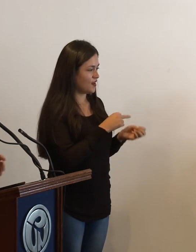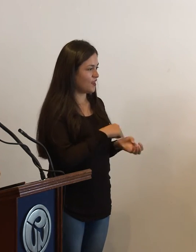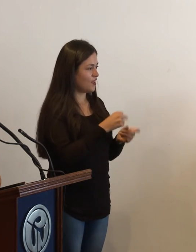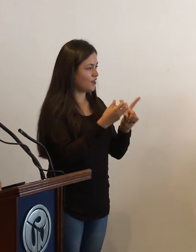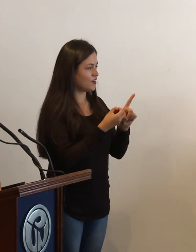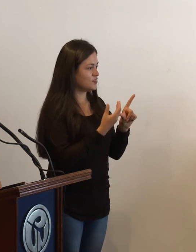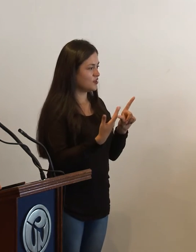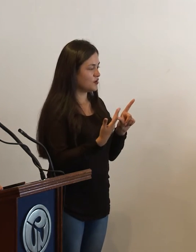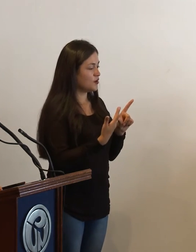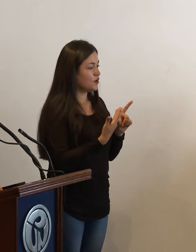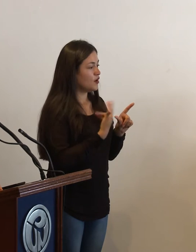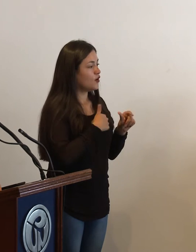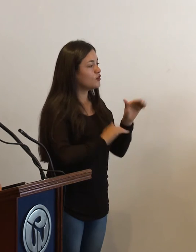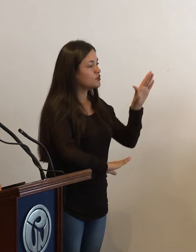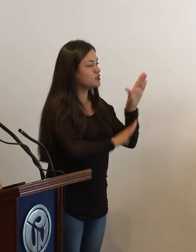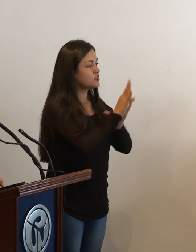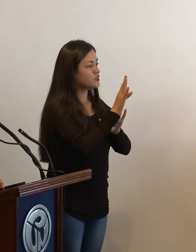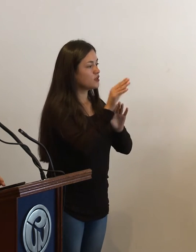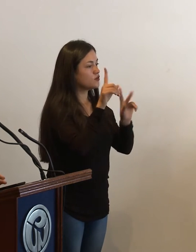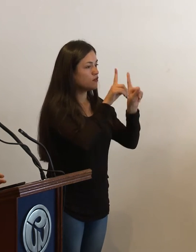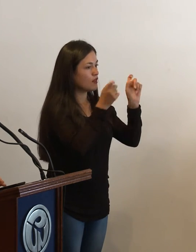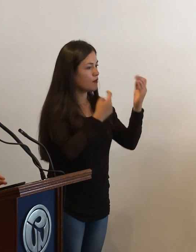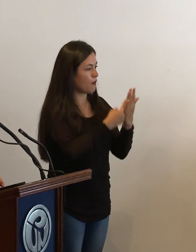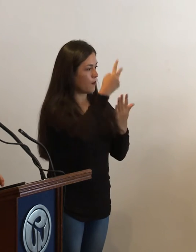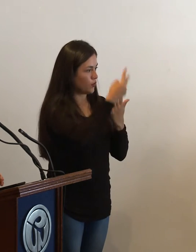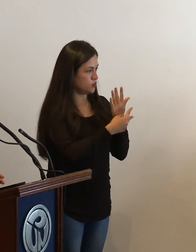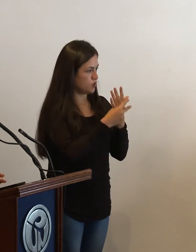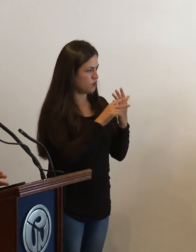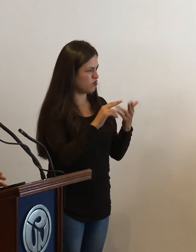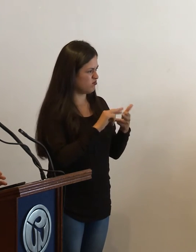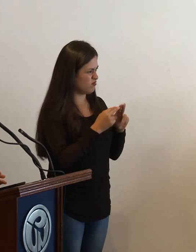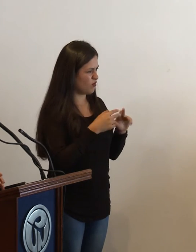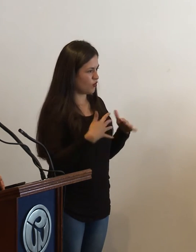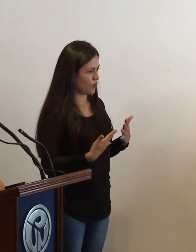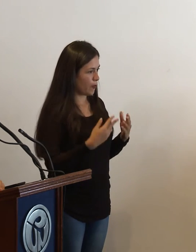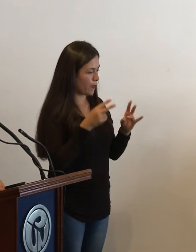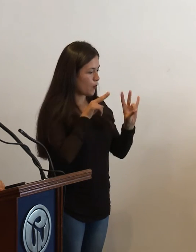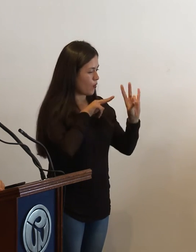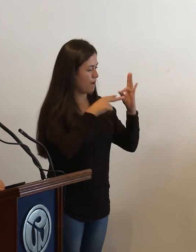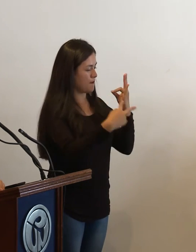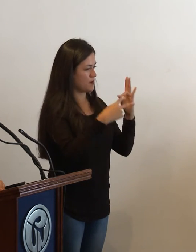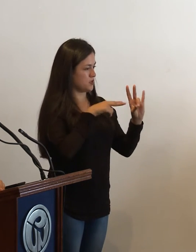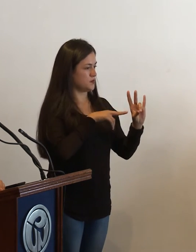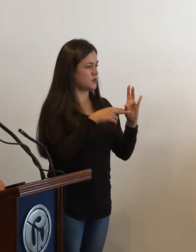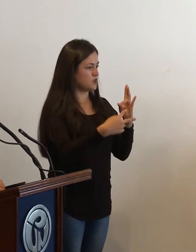en el desarrollo de estos proyectos? Pues básicamente lo estamos entendiendo como una perspectiva